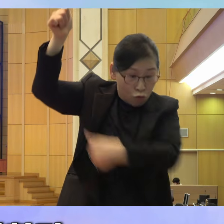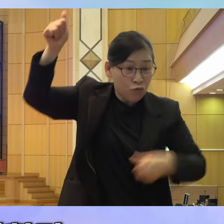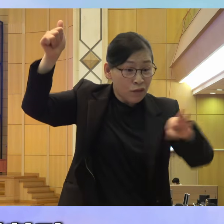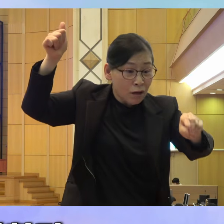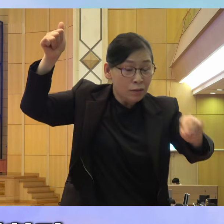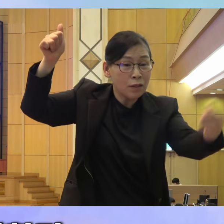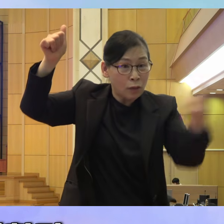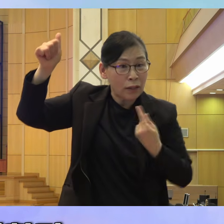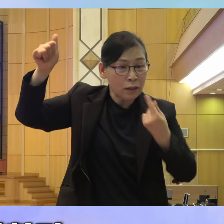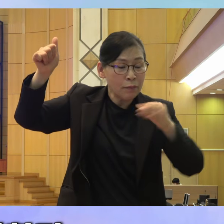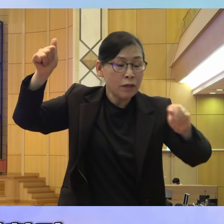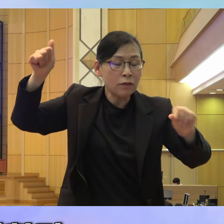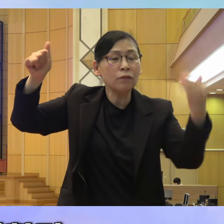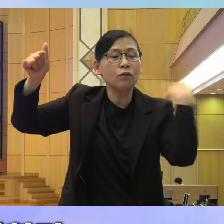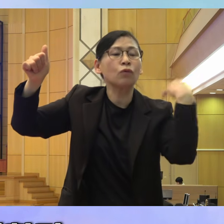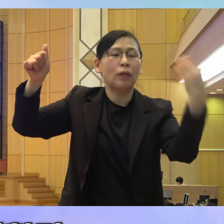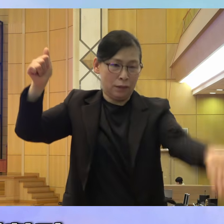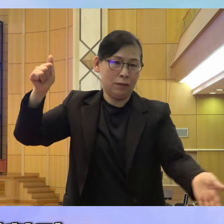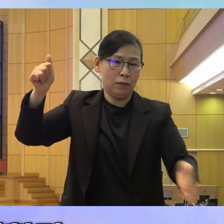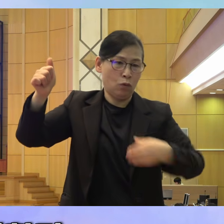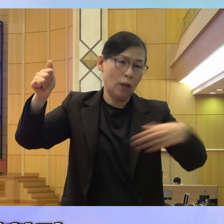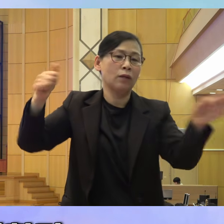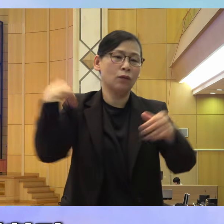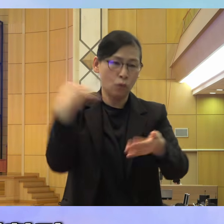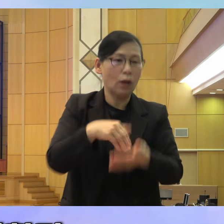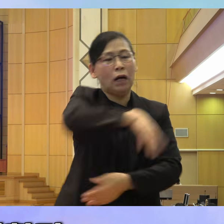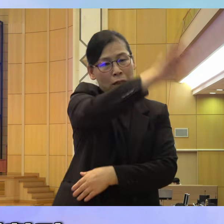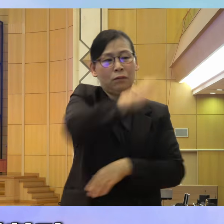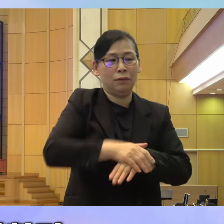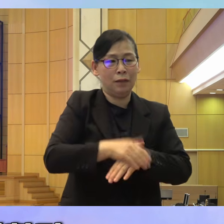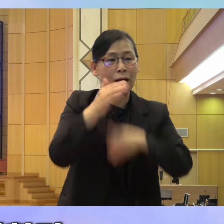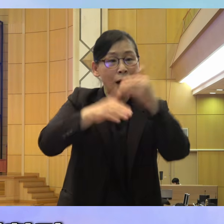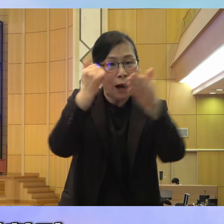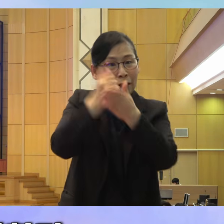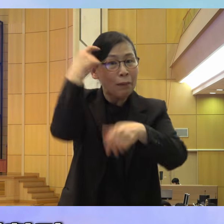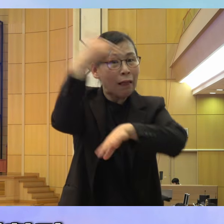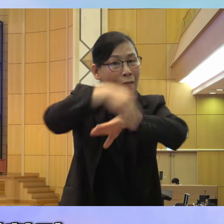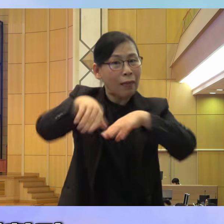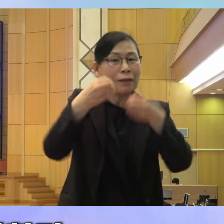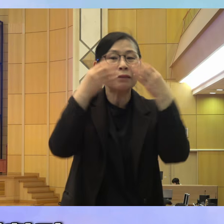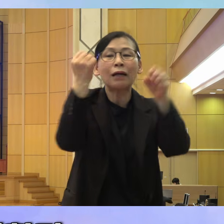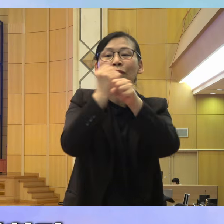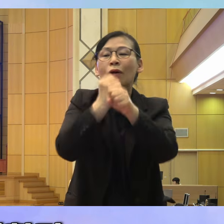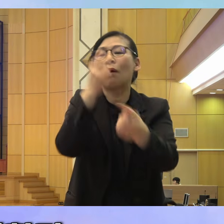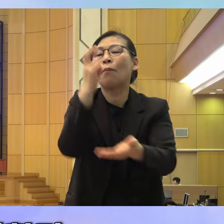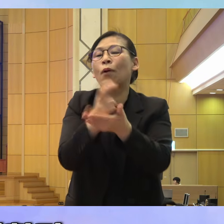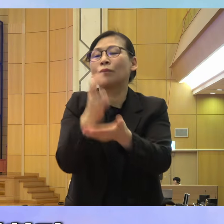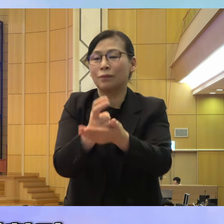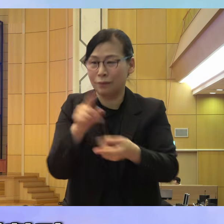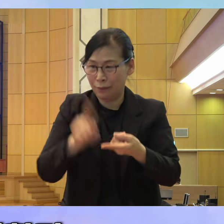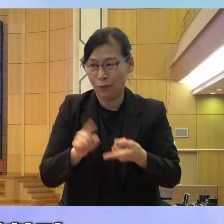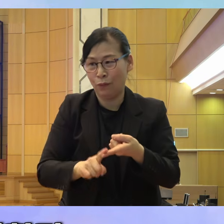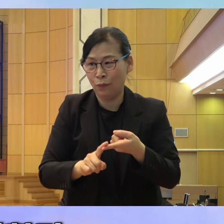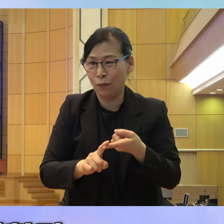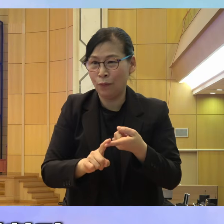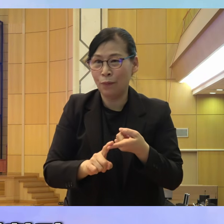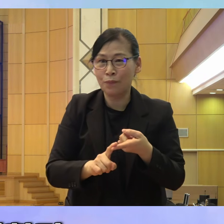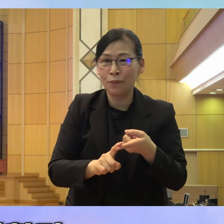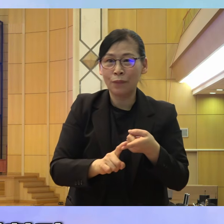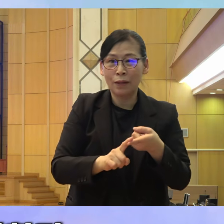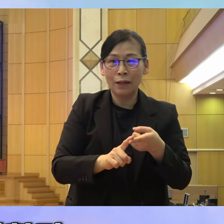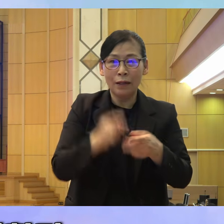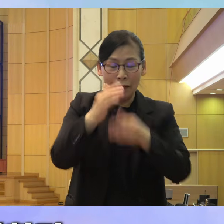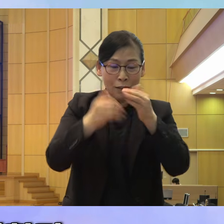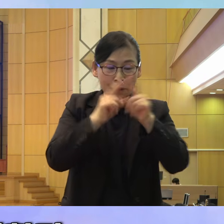육체는 흙에서 왔기 때문에 흙으로 돌아가는 것이 하나님이 창조의 법칙입니다. 흙은